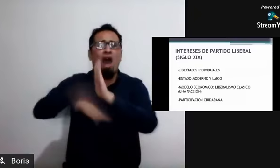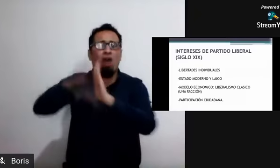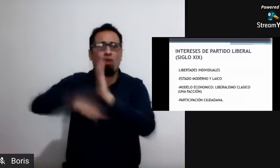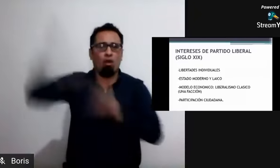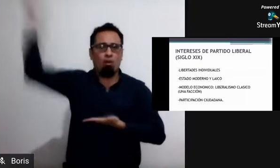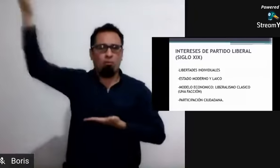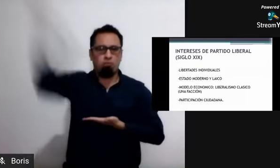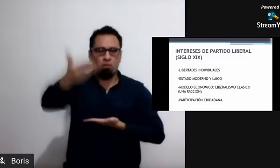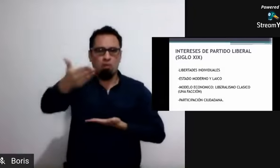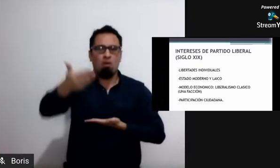país,